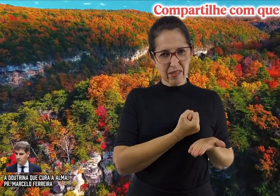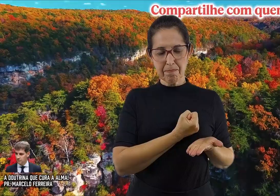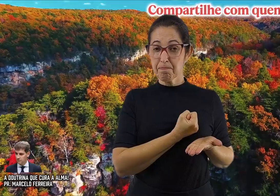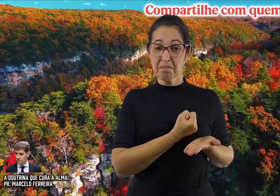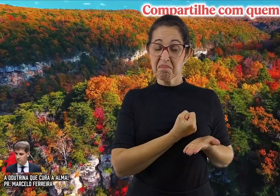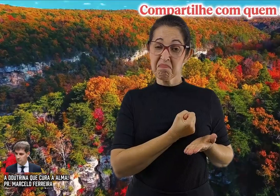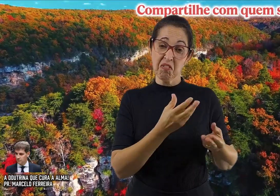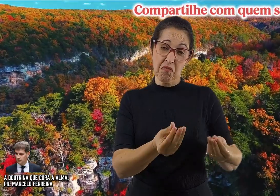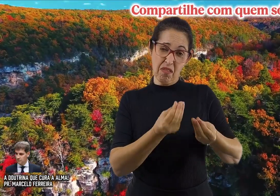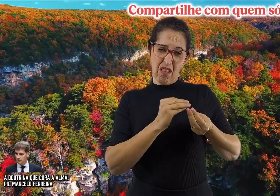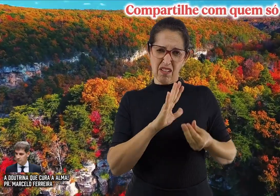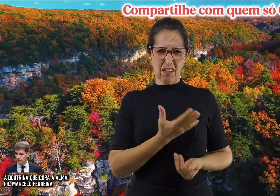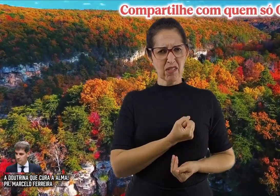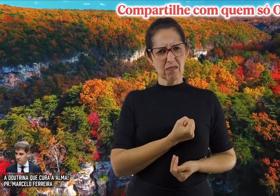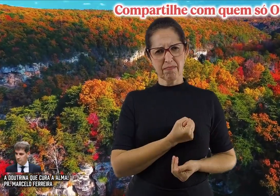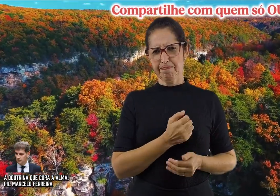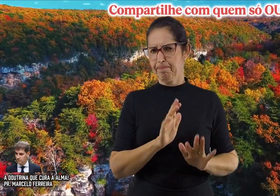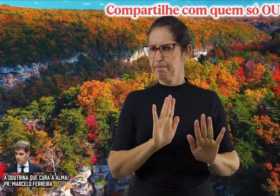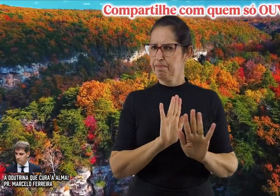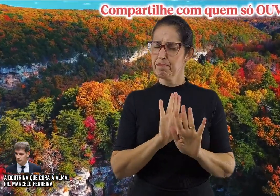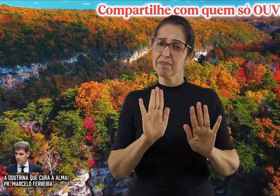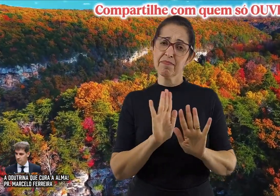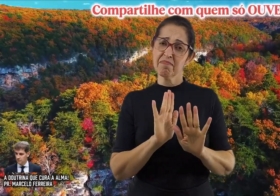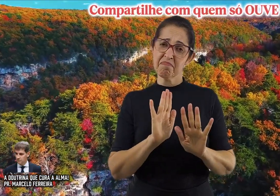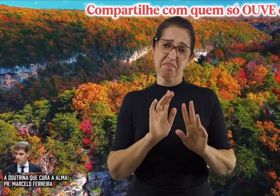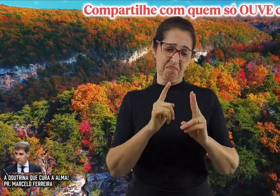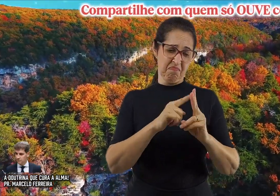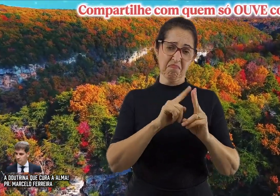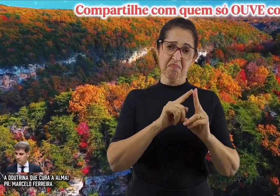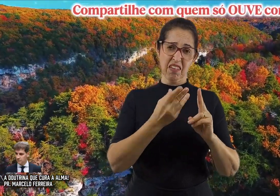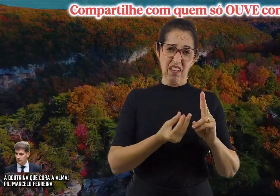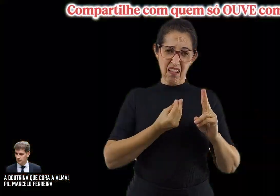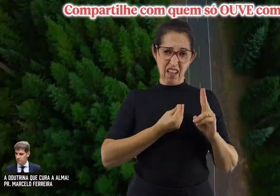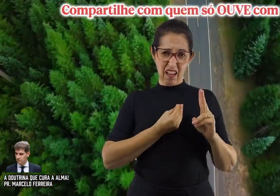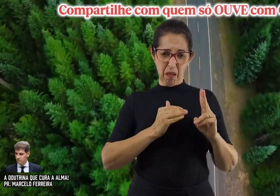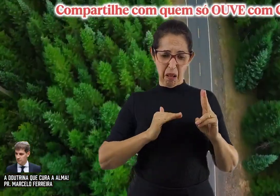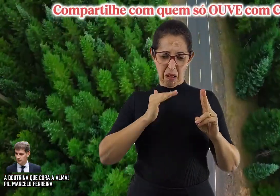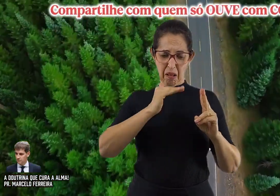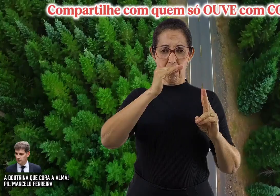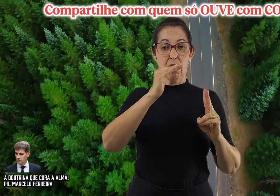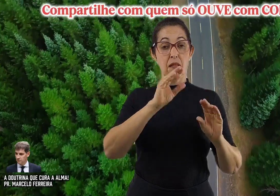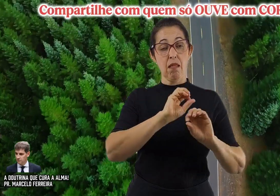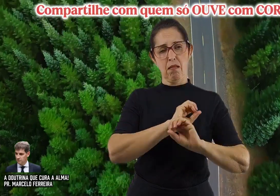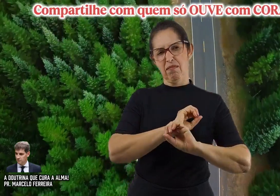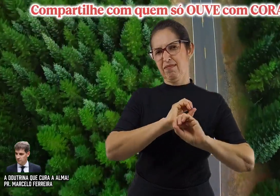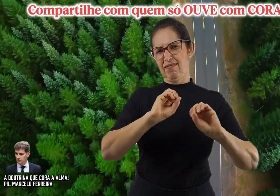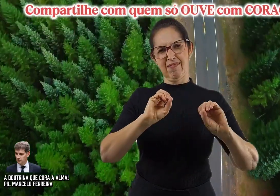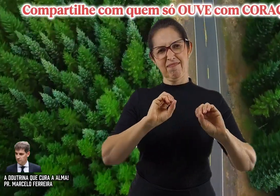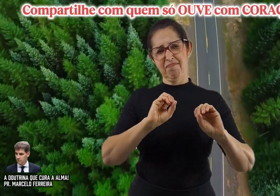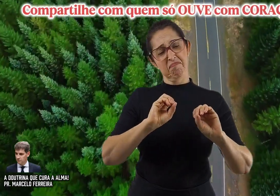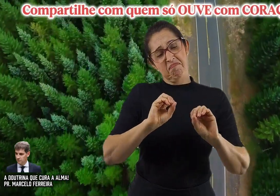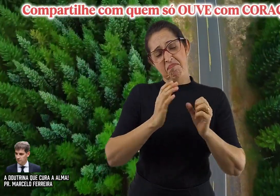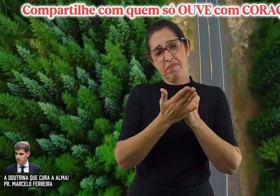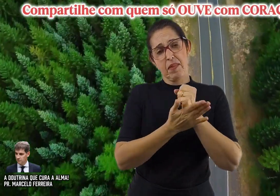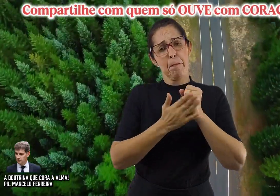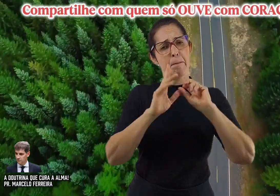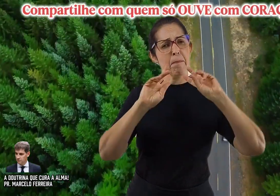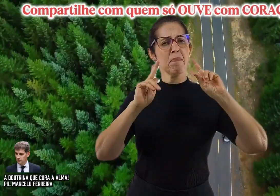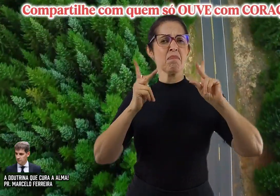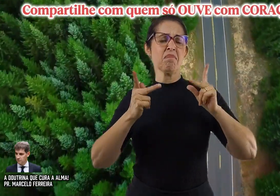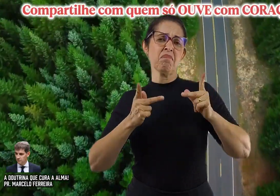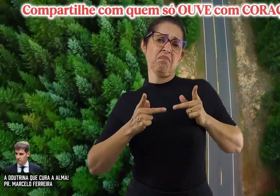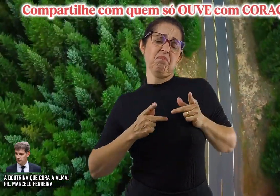vai ganhar também. A doutrina do homem nada acrescenta, a não ser mais um preceito, né,